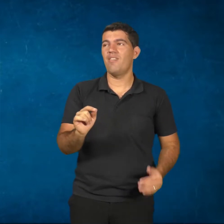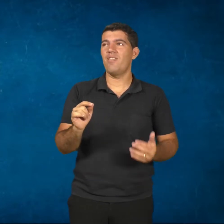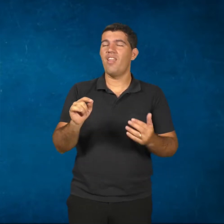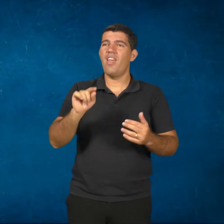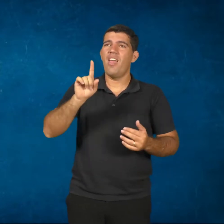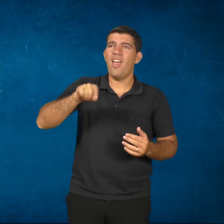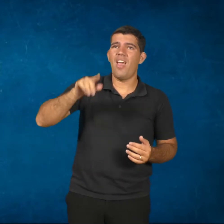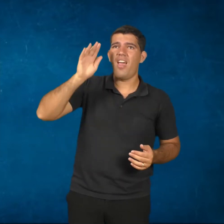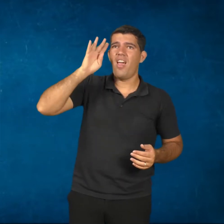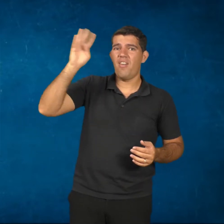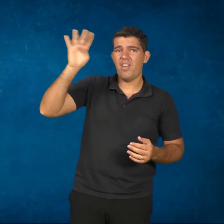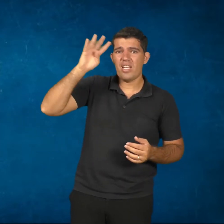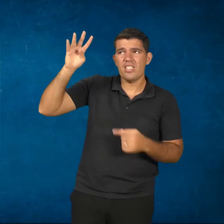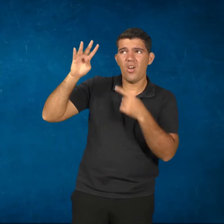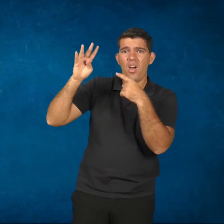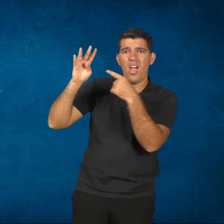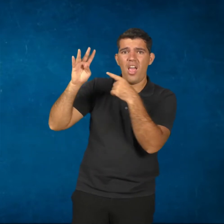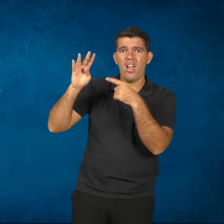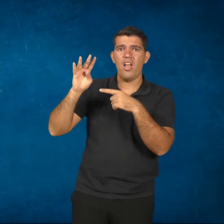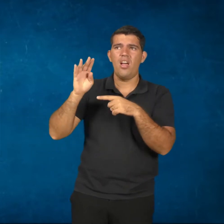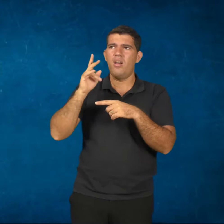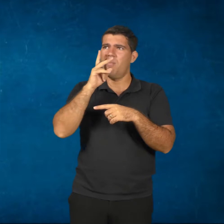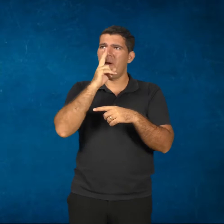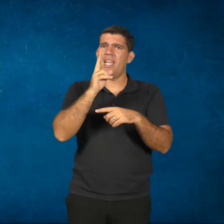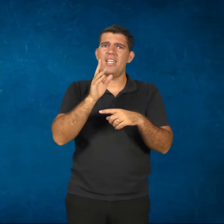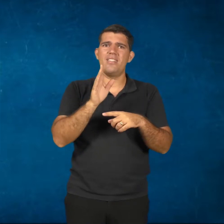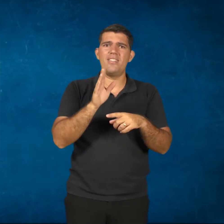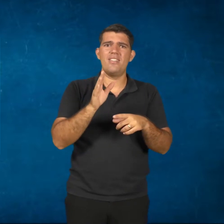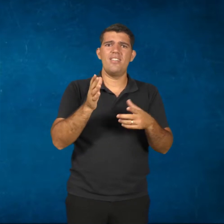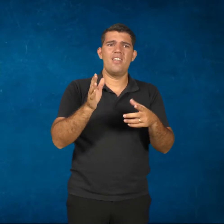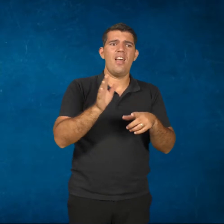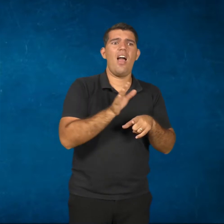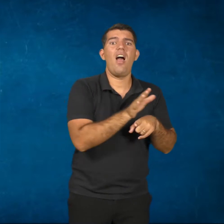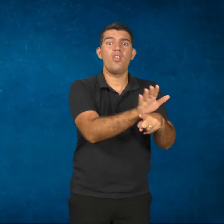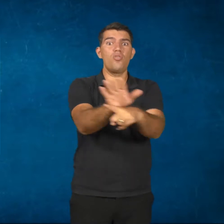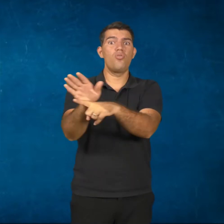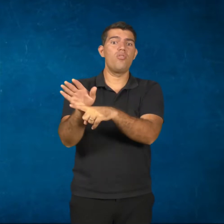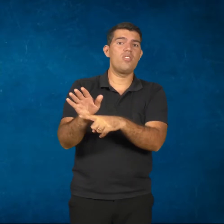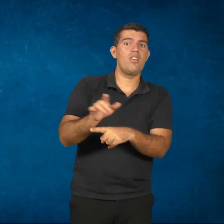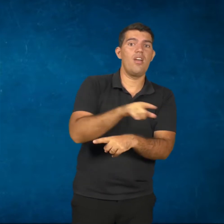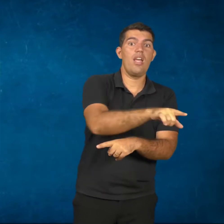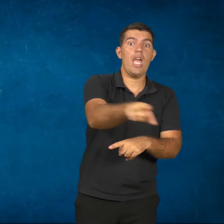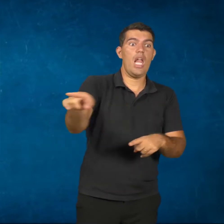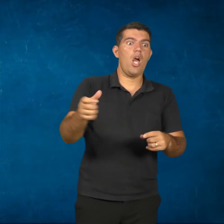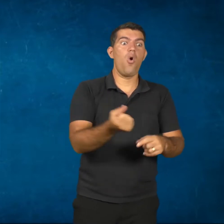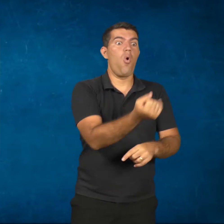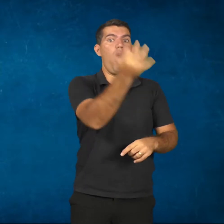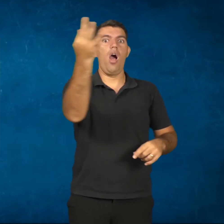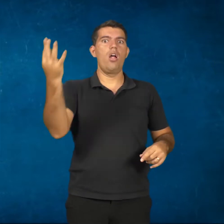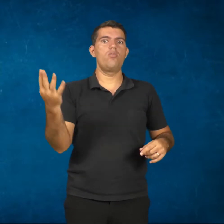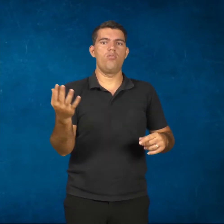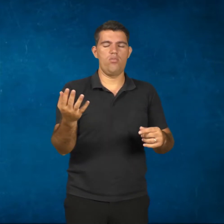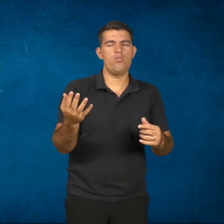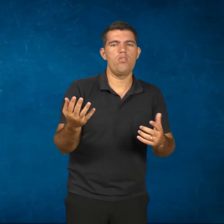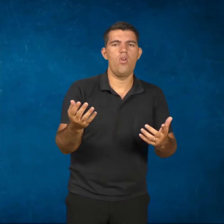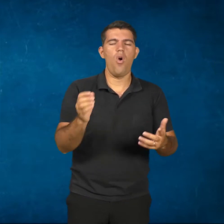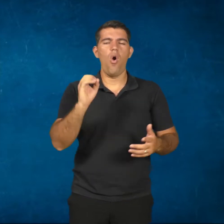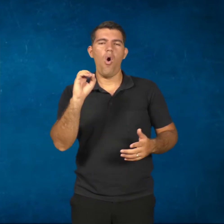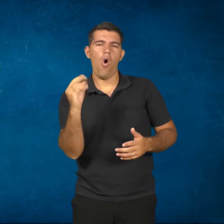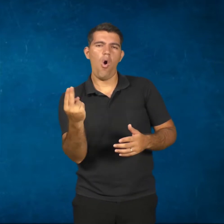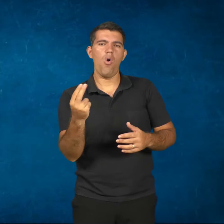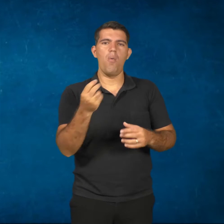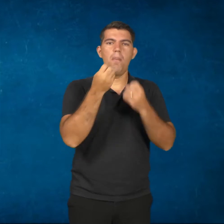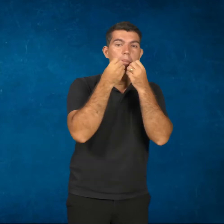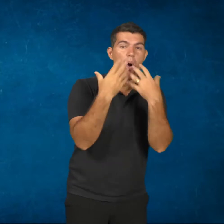feito jus à quantidade e à qualidade daquela reflexão que foi